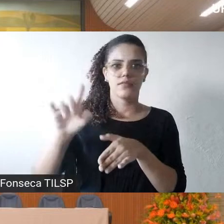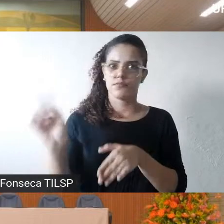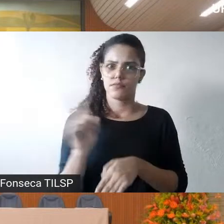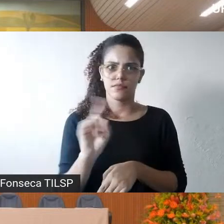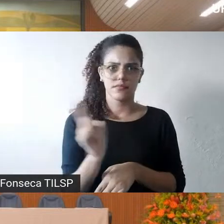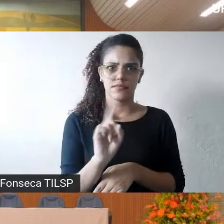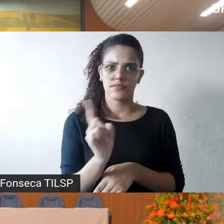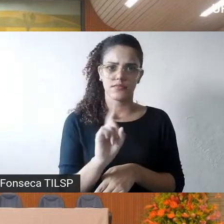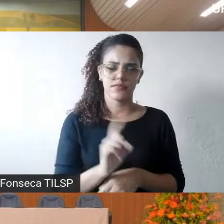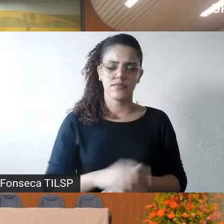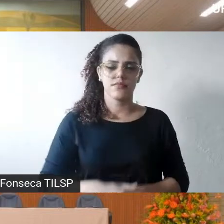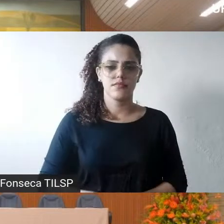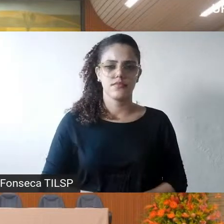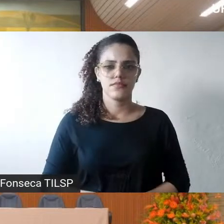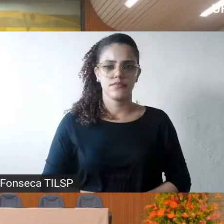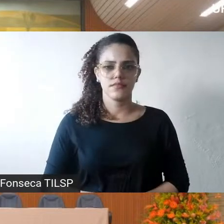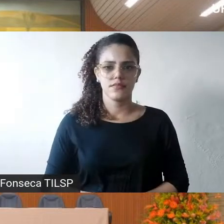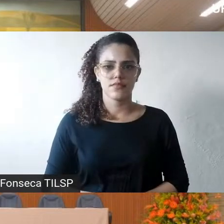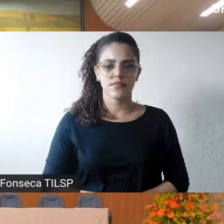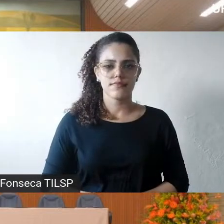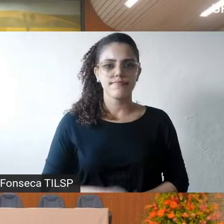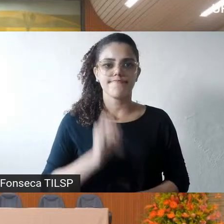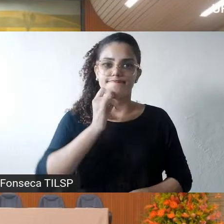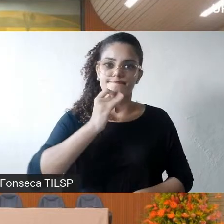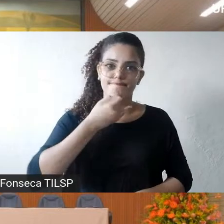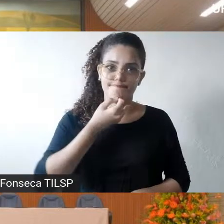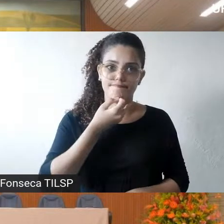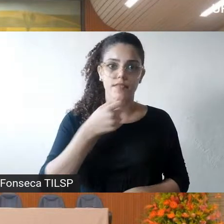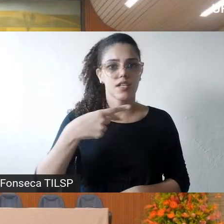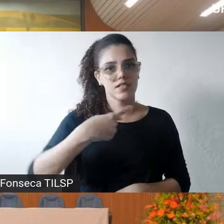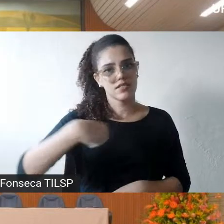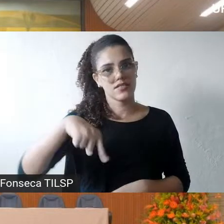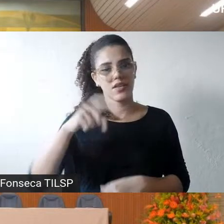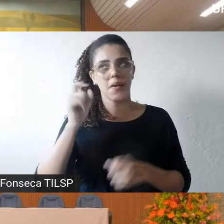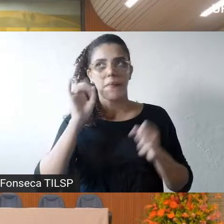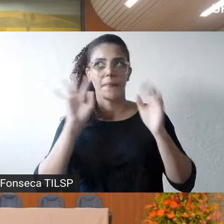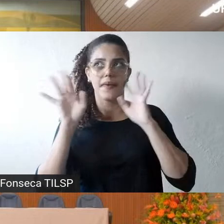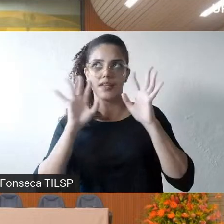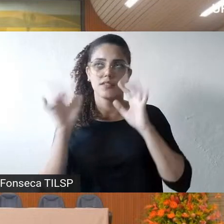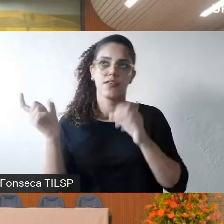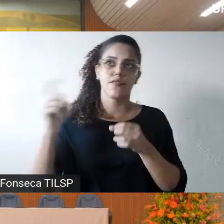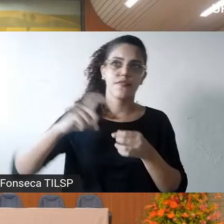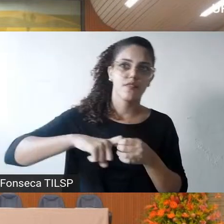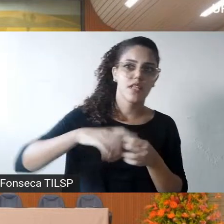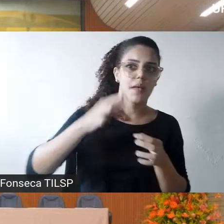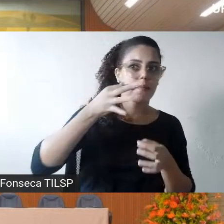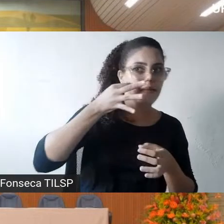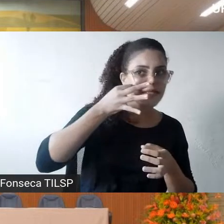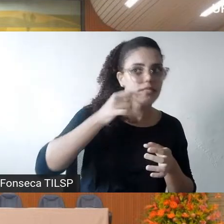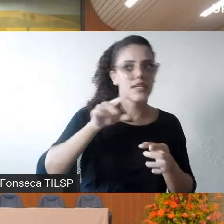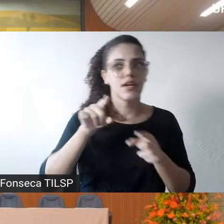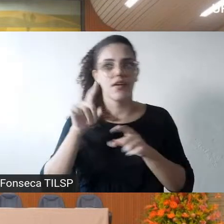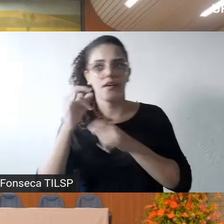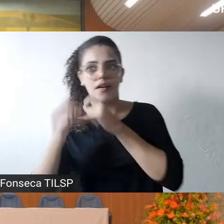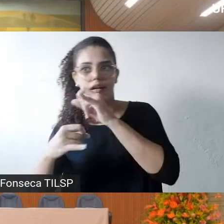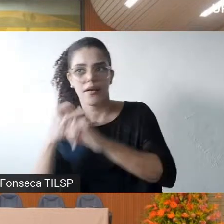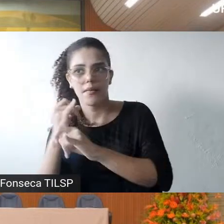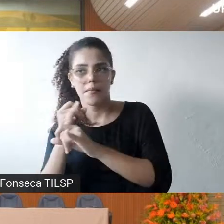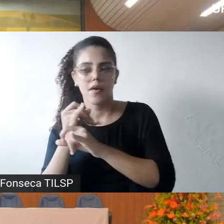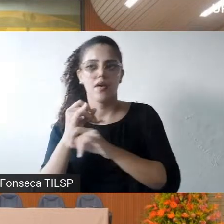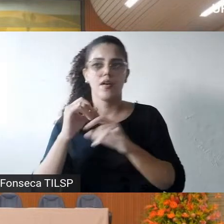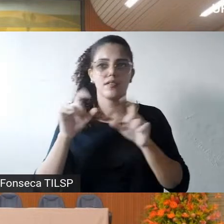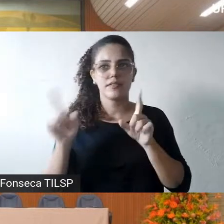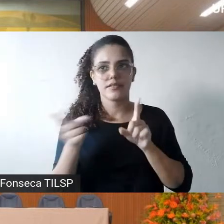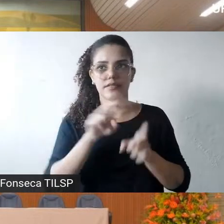Infelizmente, nós ainda, quando pensávamos em voltar a uma atividade híbrida com alguma presencialidade, a